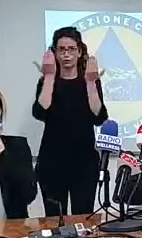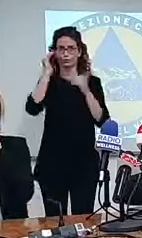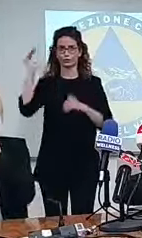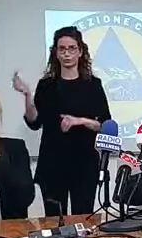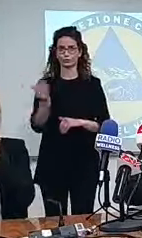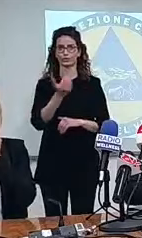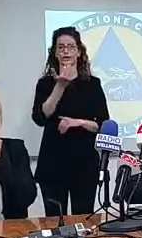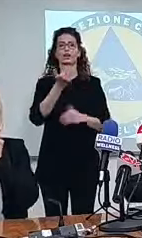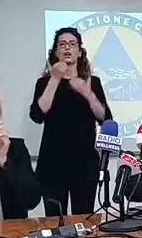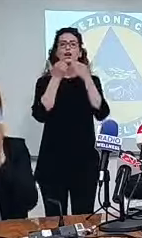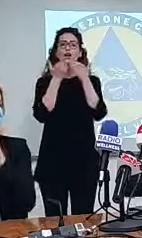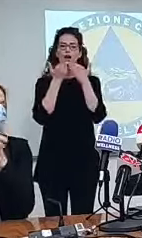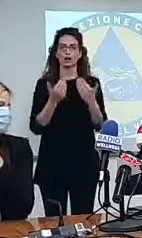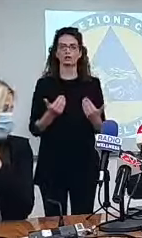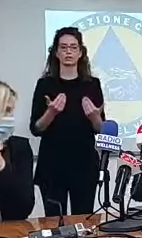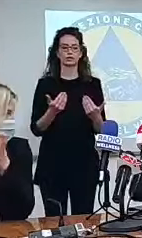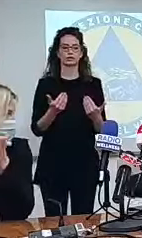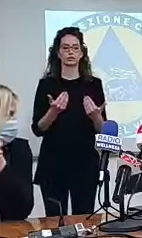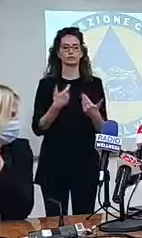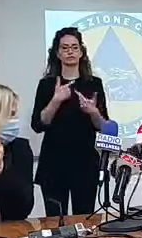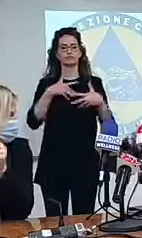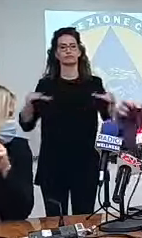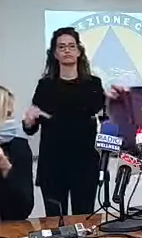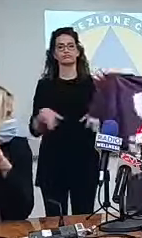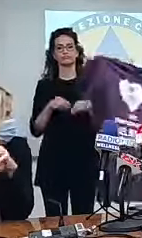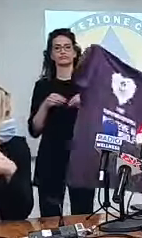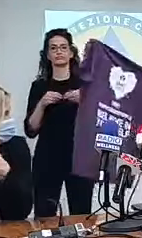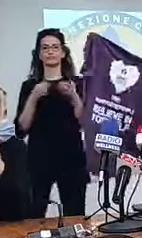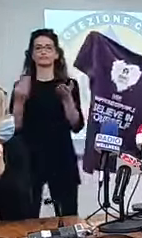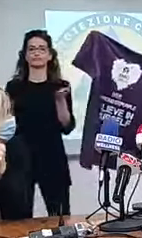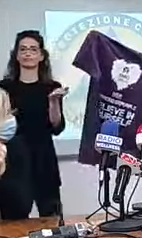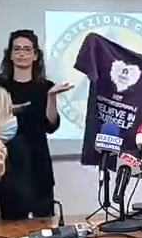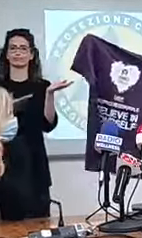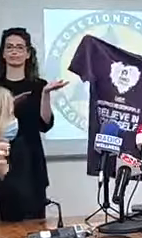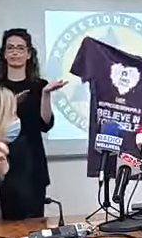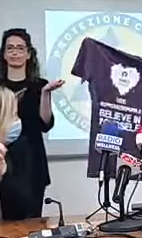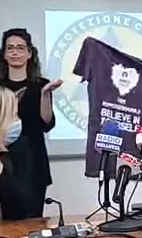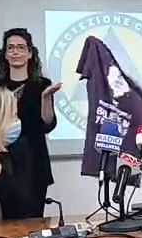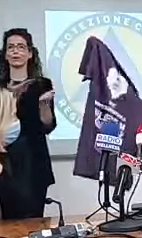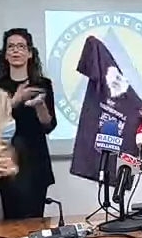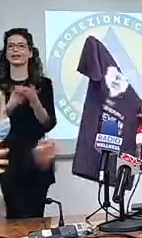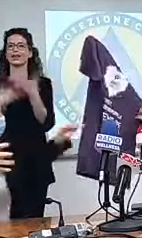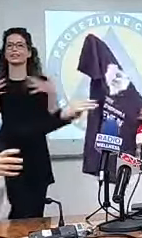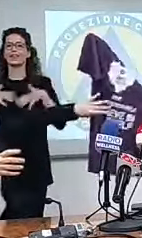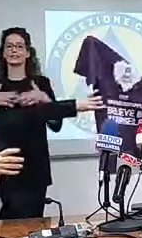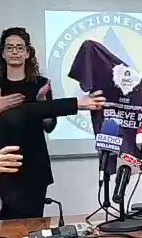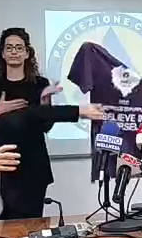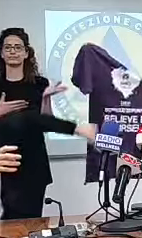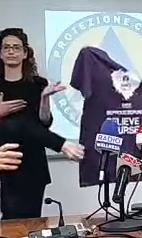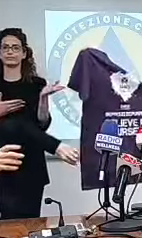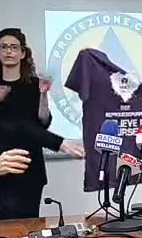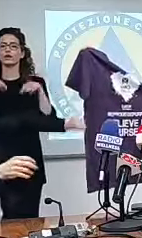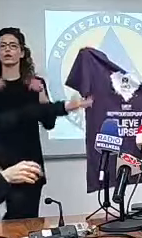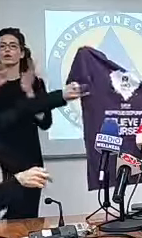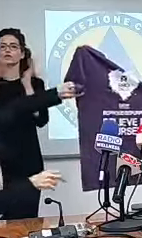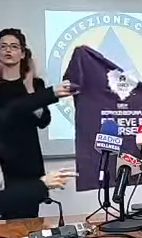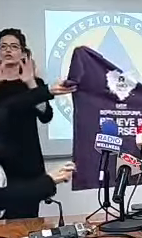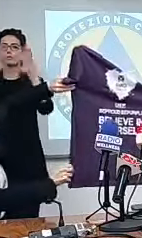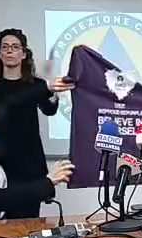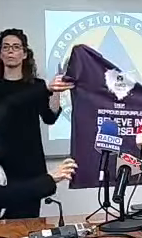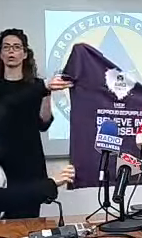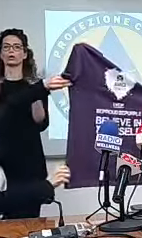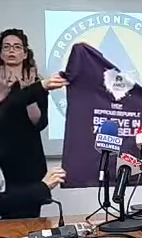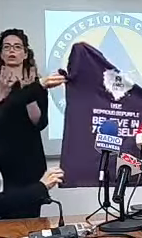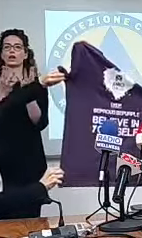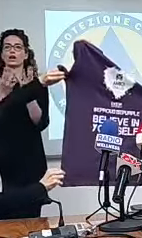Buongiorno a tutti, grazie. Tanto inizio con facendovi vedere questa maglietta. Oggi è la giornata mondiale